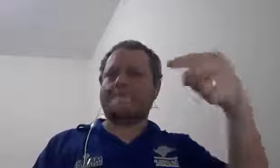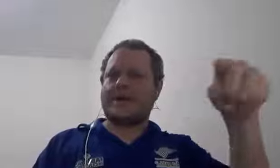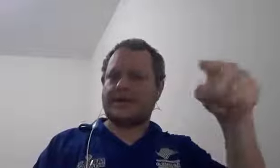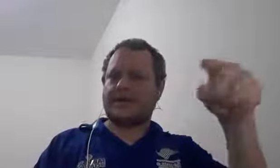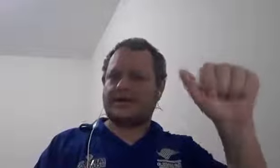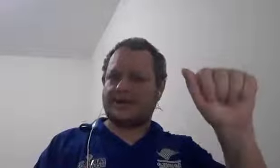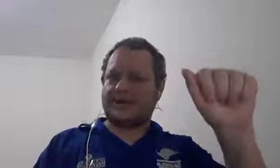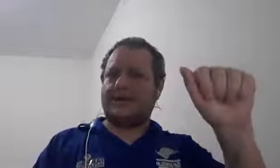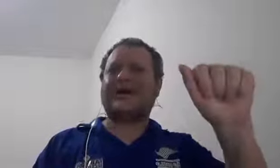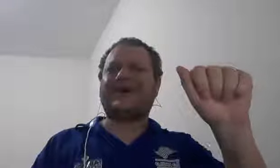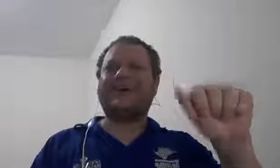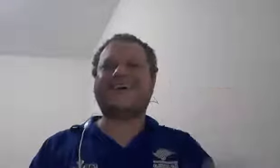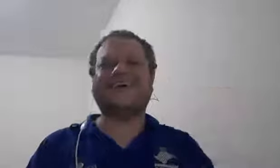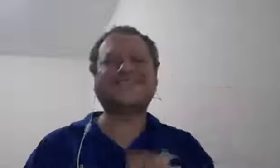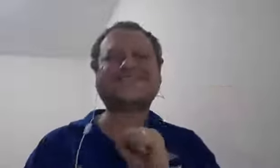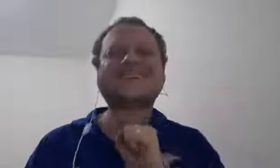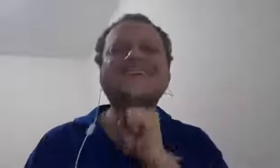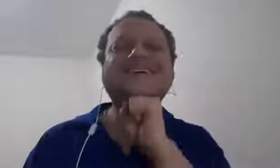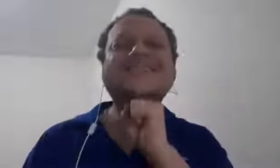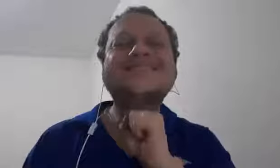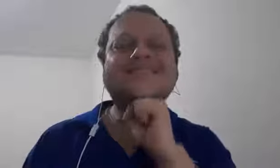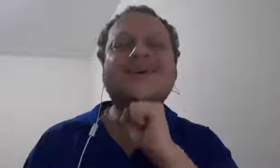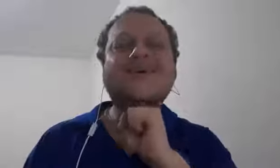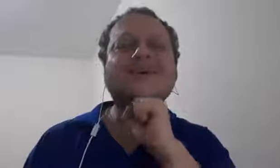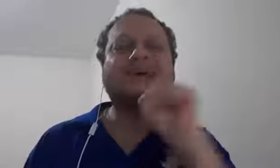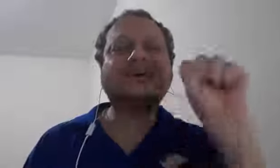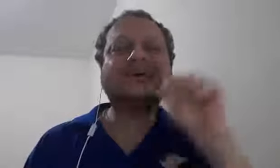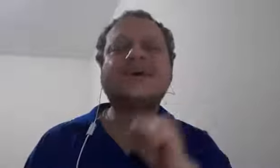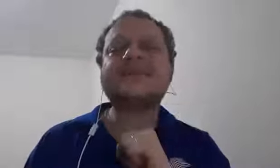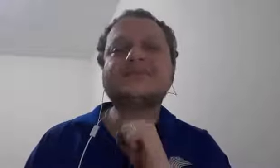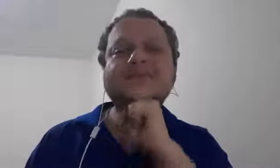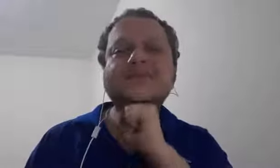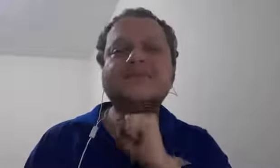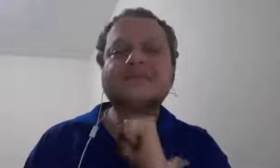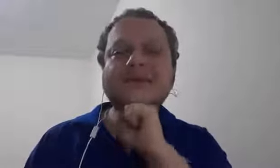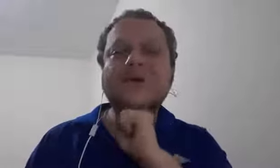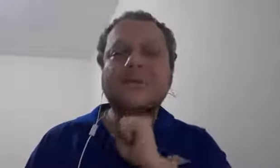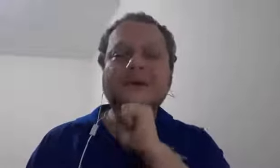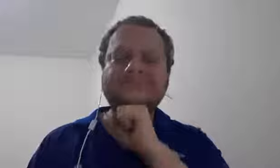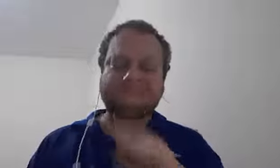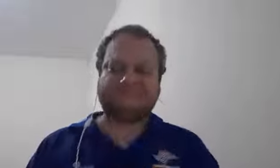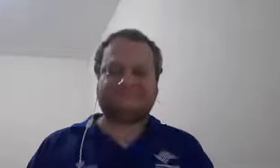Sacomã. Isso. Sacomã. Letra S. Sacomã.